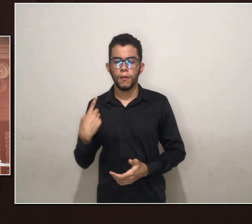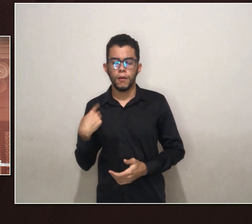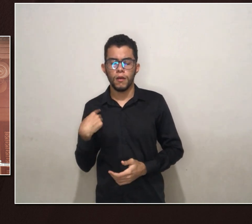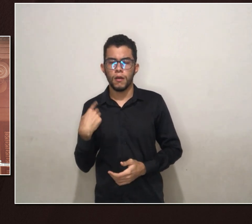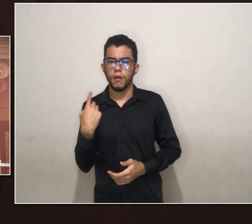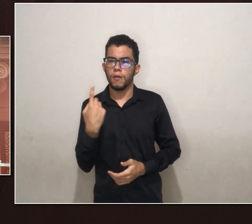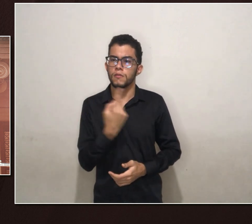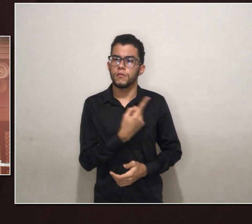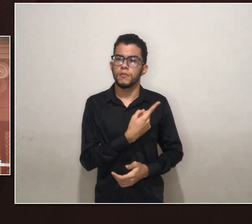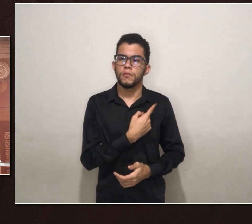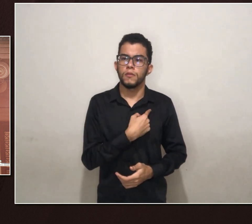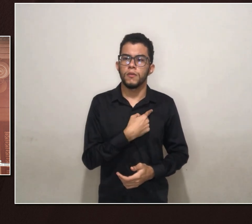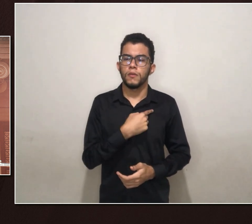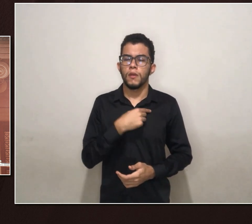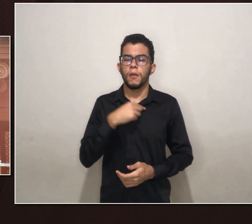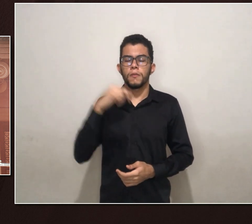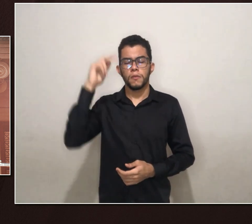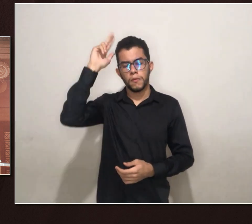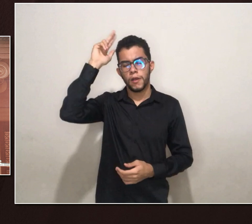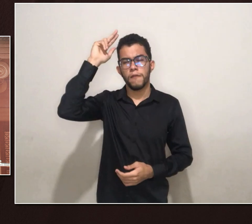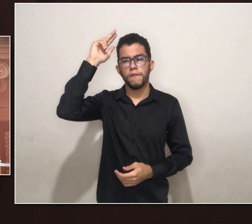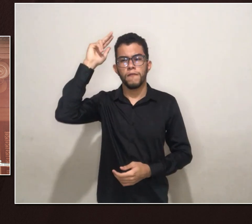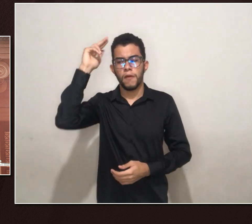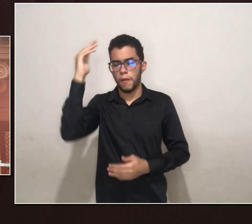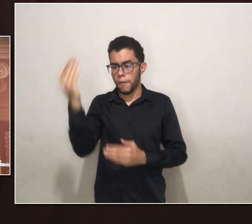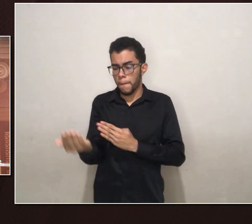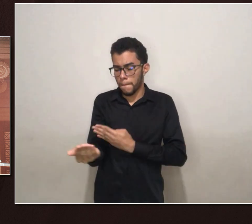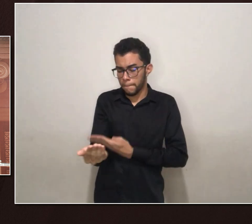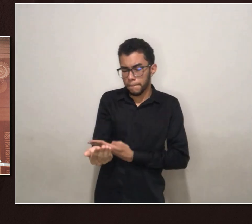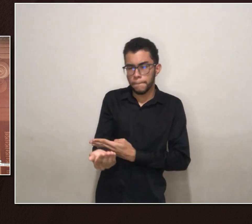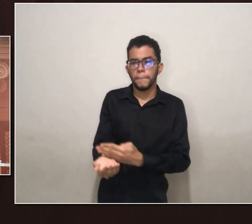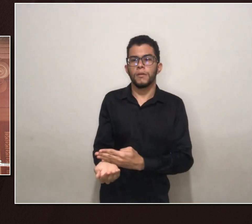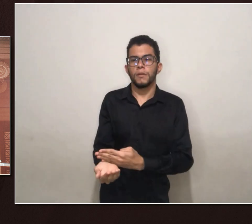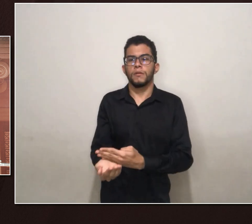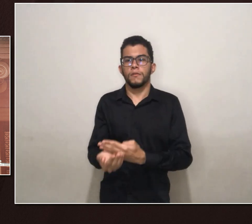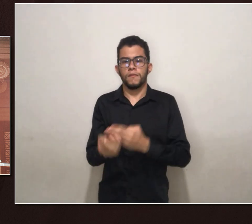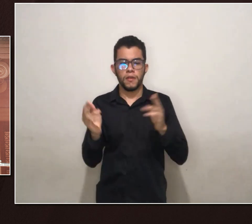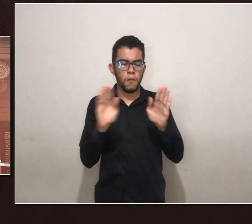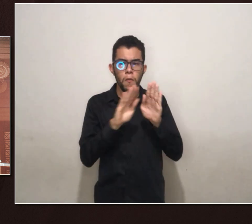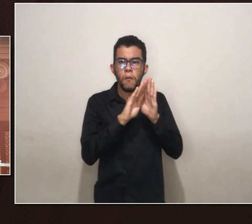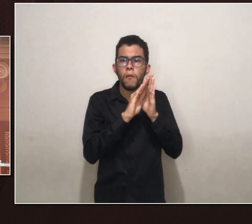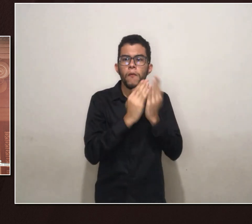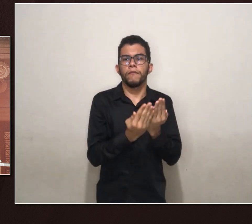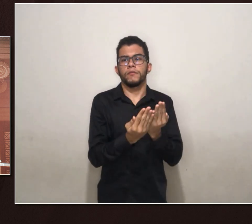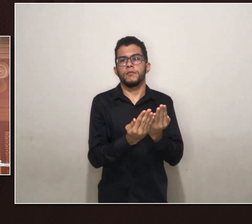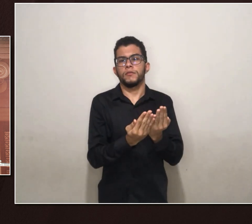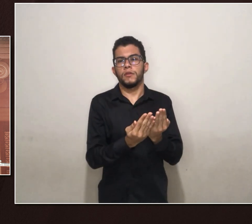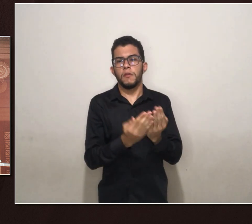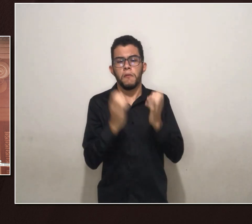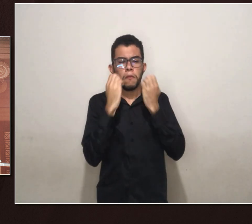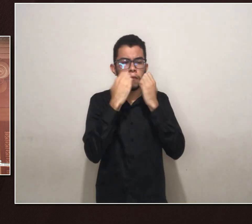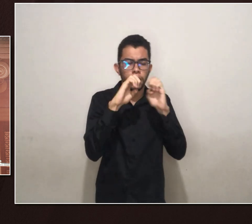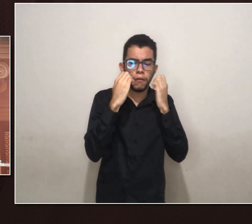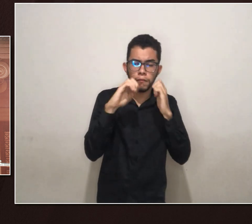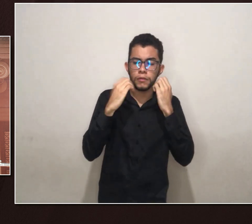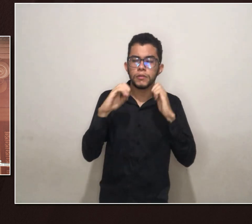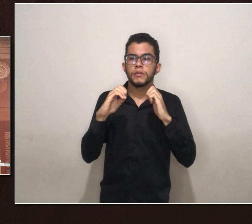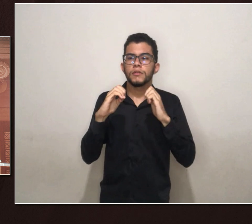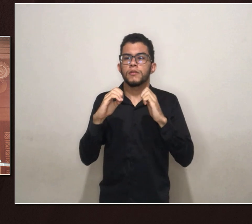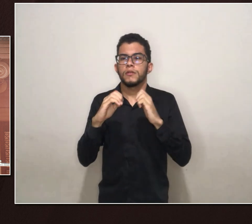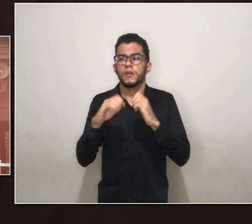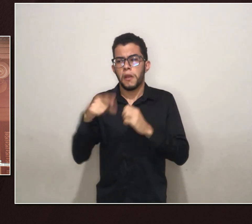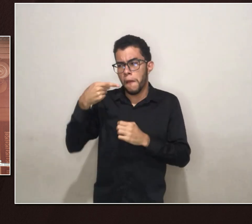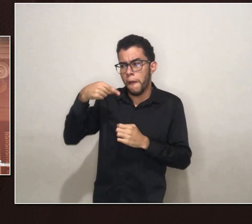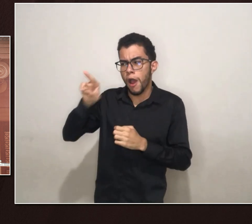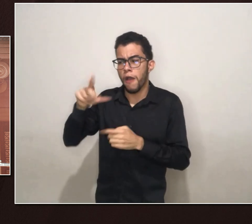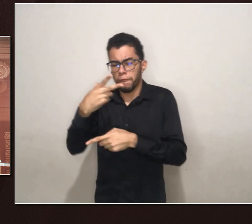branco é o Evangelho, seu cavaleiro é o Evangelho, saiu vencendo para